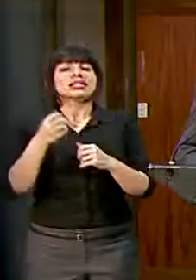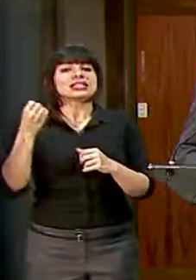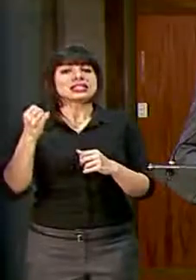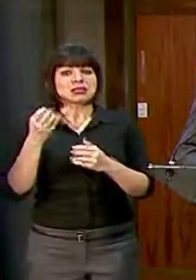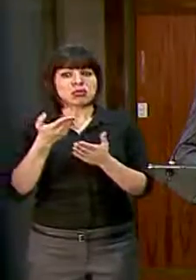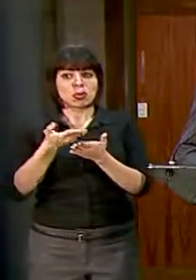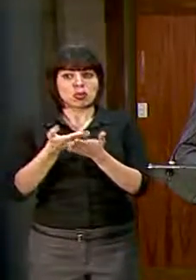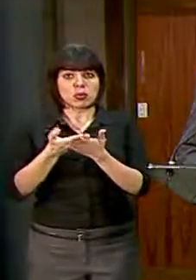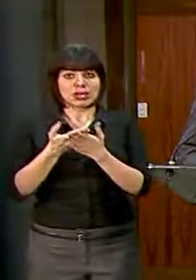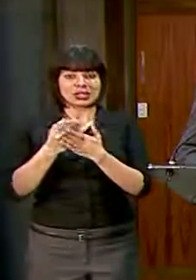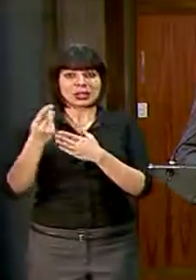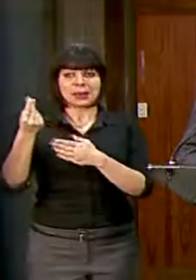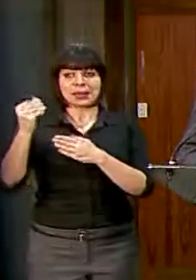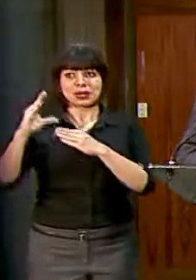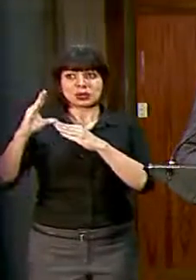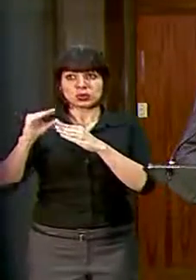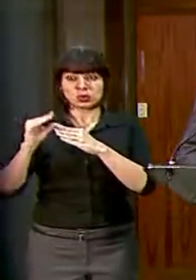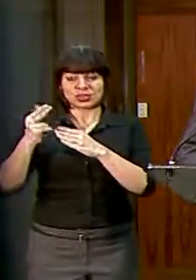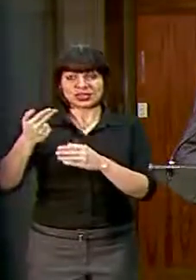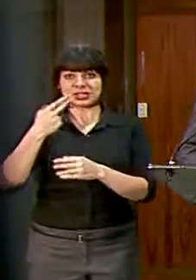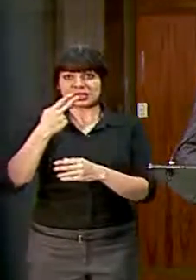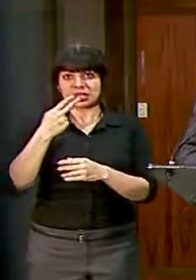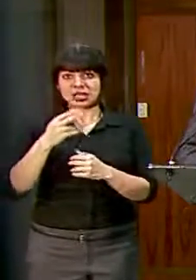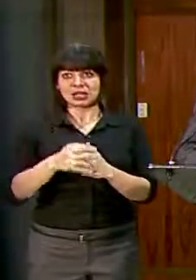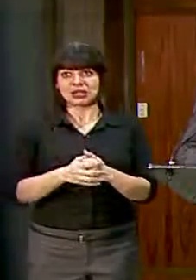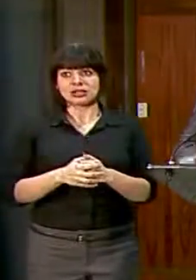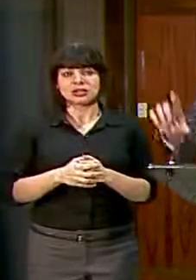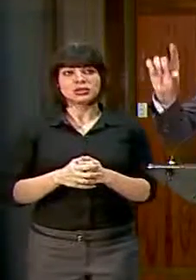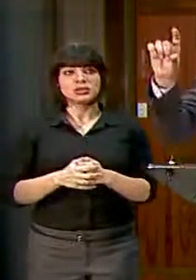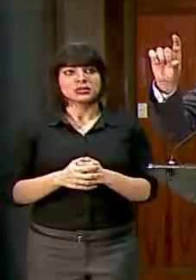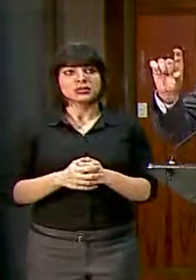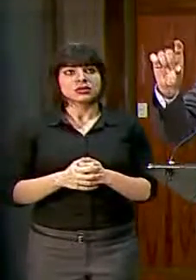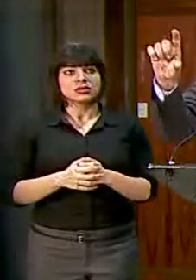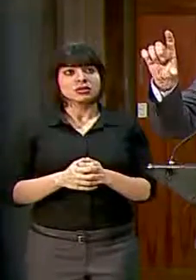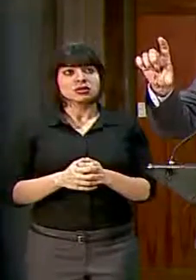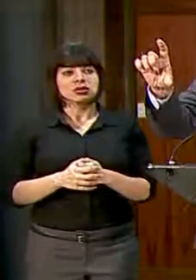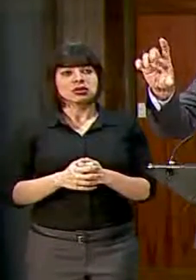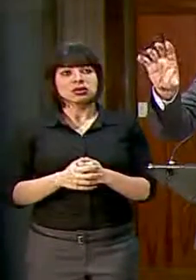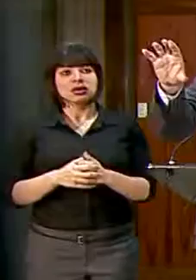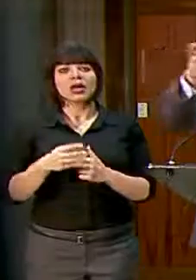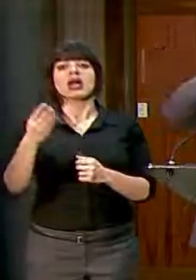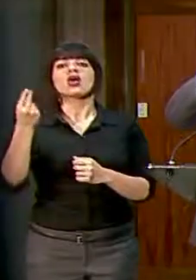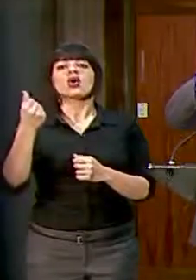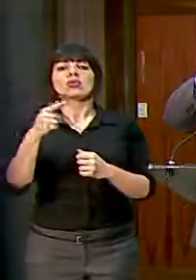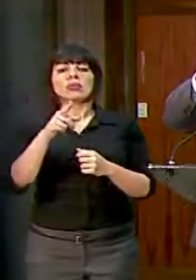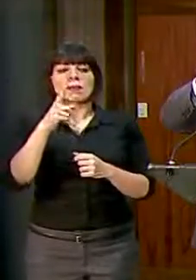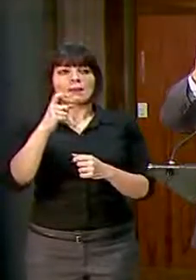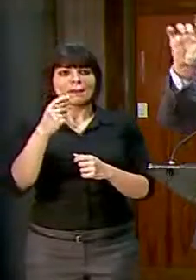la propuesta de bajarle el precio a los cigarrillos, eso fue lo que usted me dijo, ¿verdad? ¿Qué es con el número? Ah,